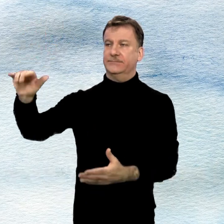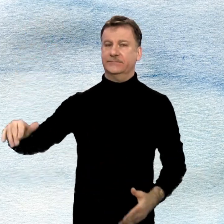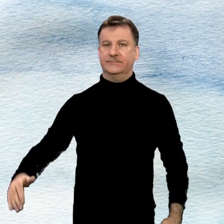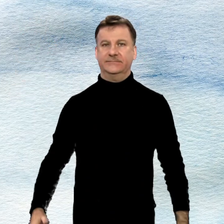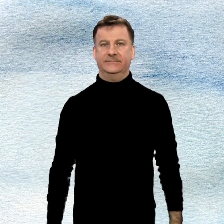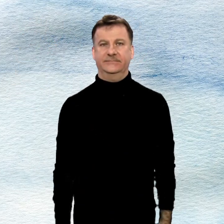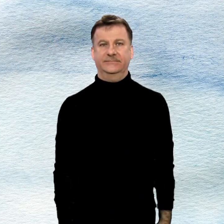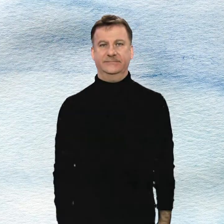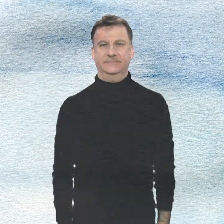font des promesses avec serment.